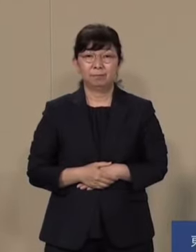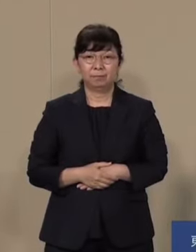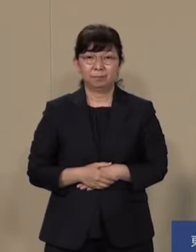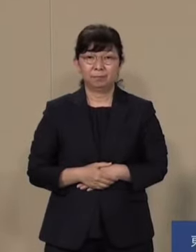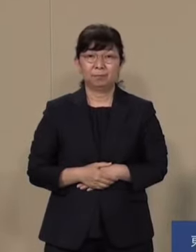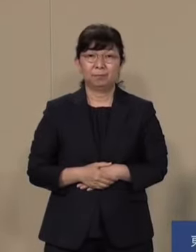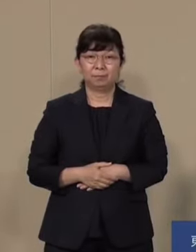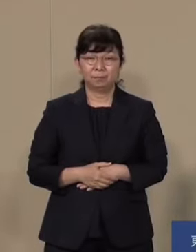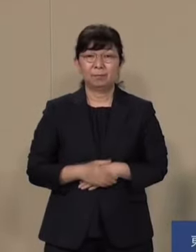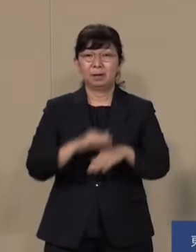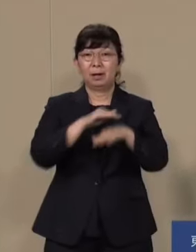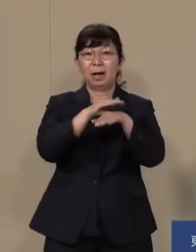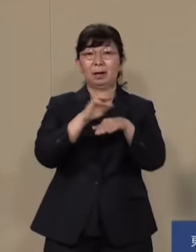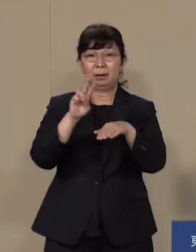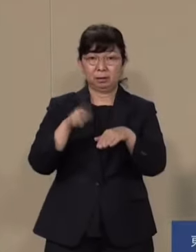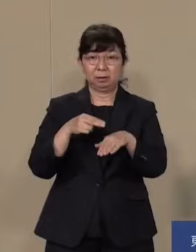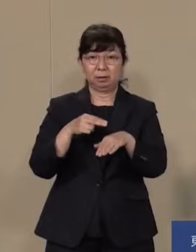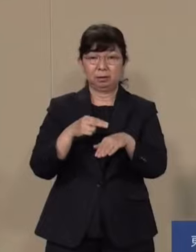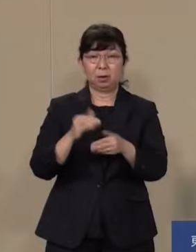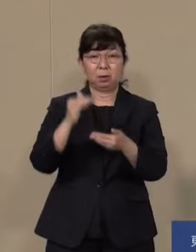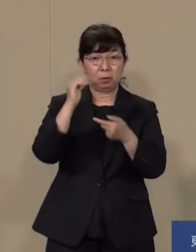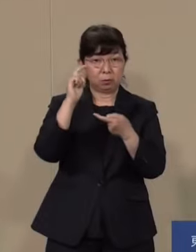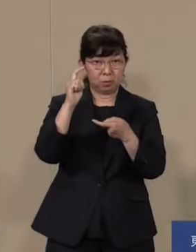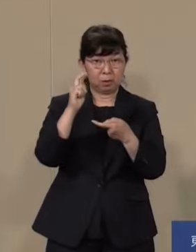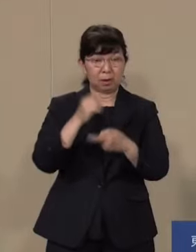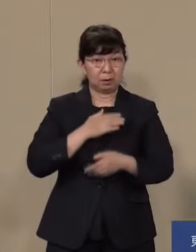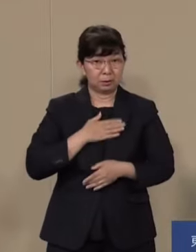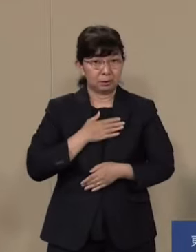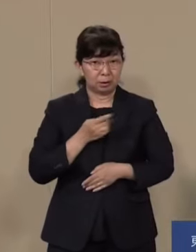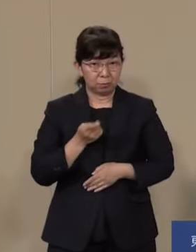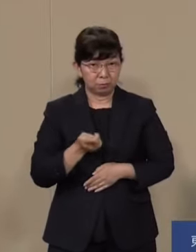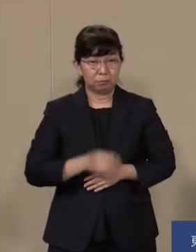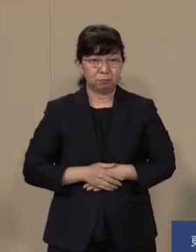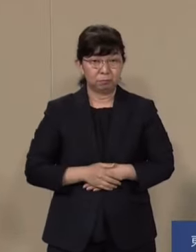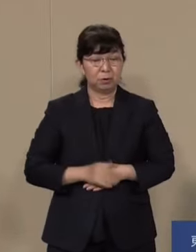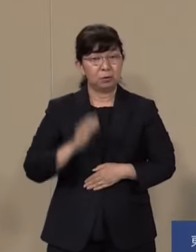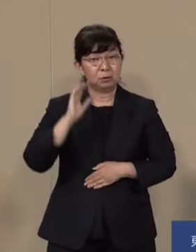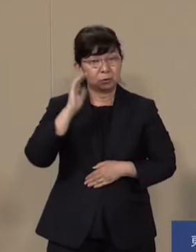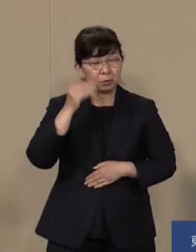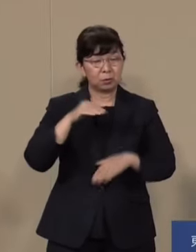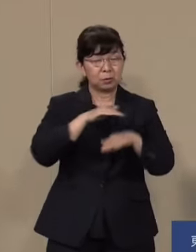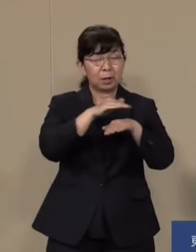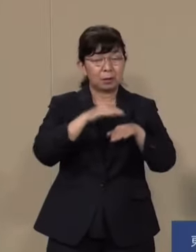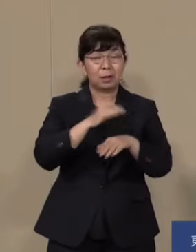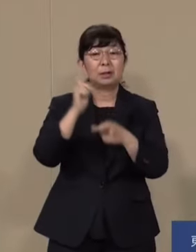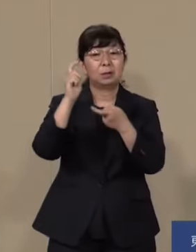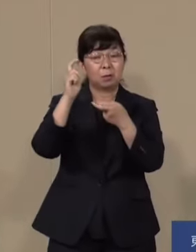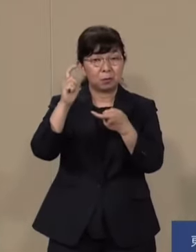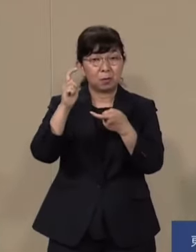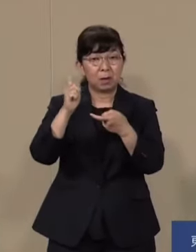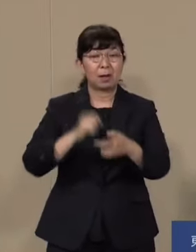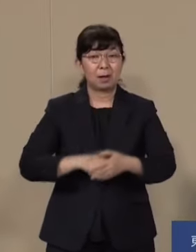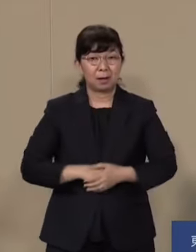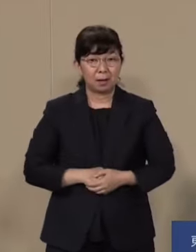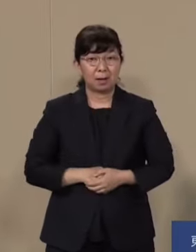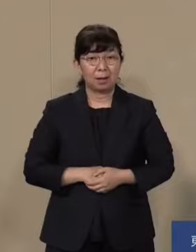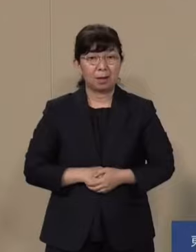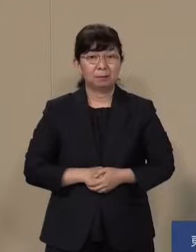きアイリーって言葉知ってるすごく可愛い言葉な